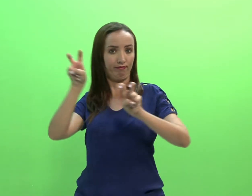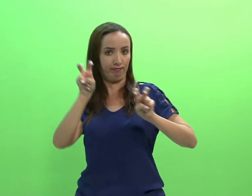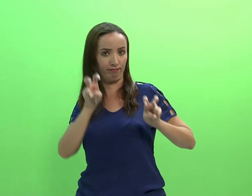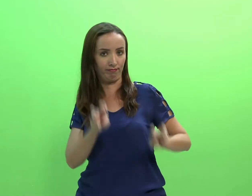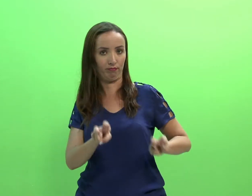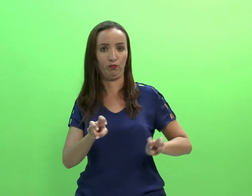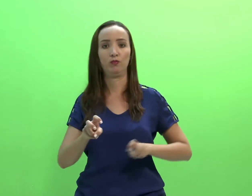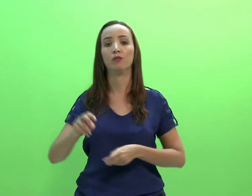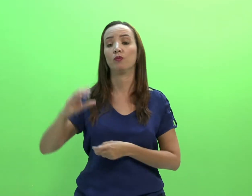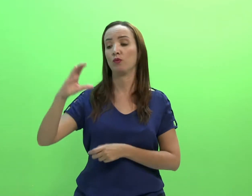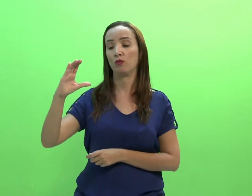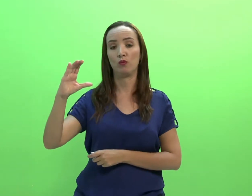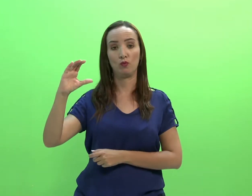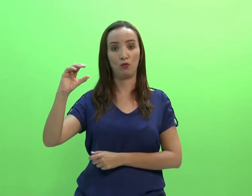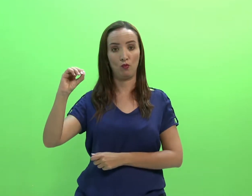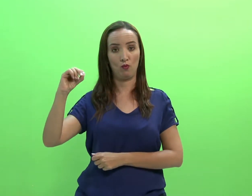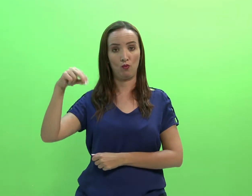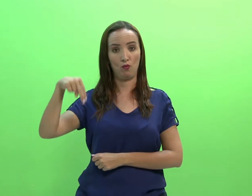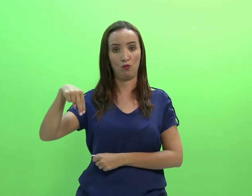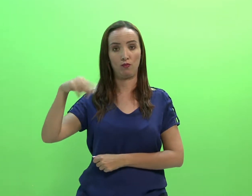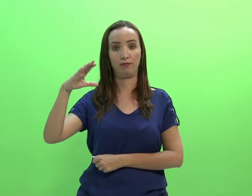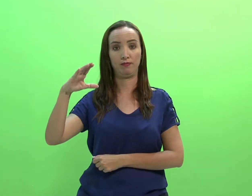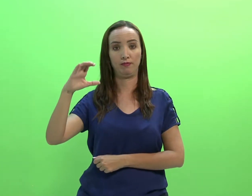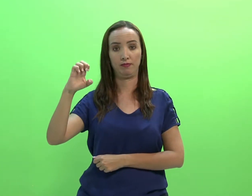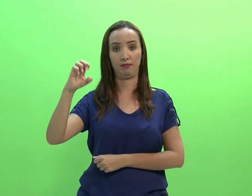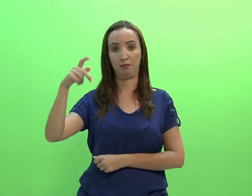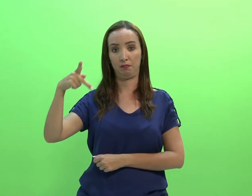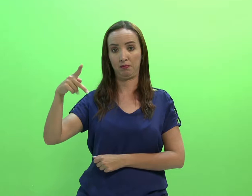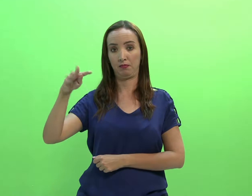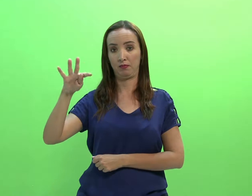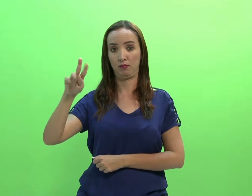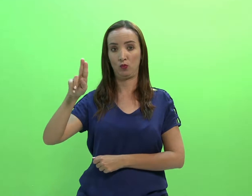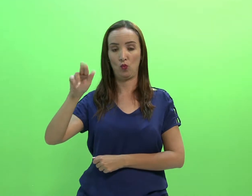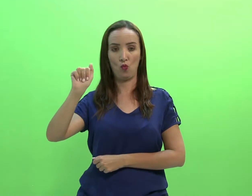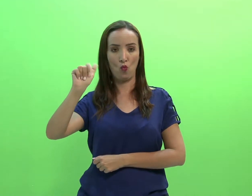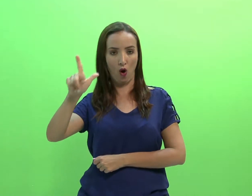Agora, na citação conceitual,